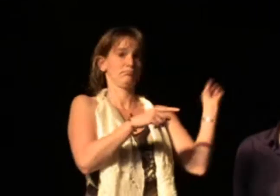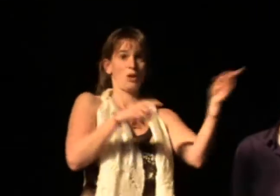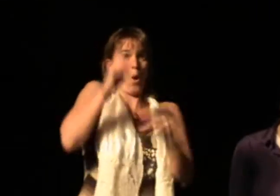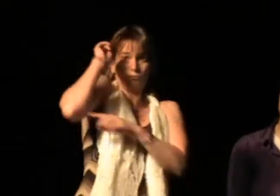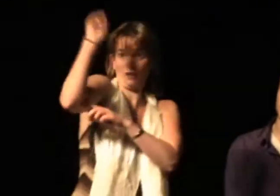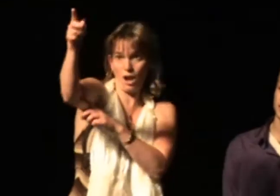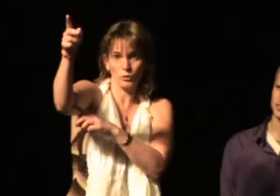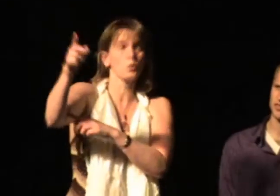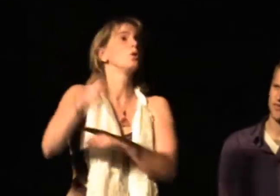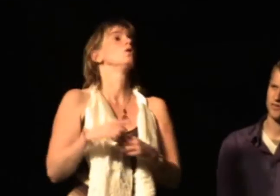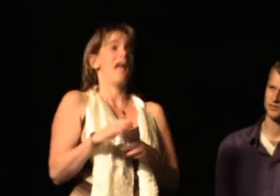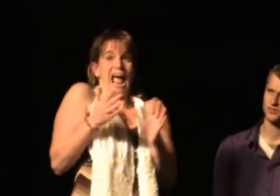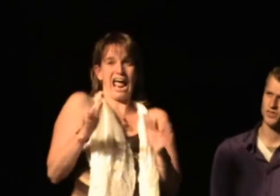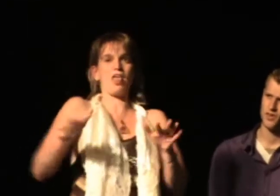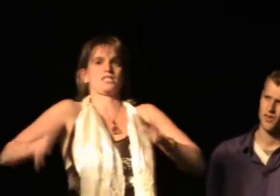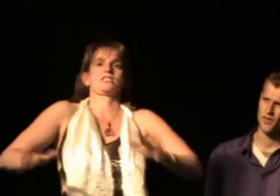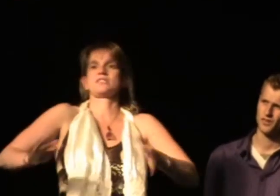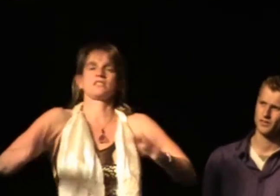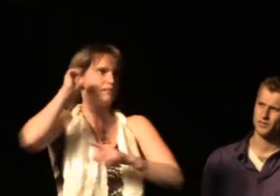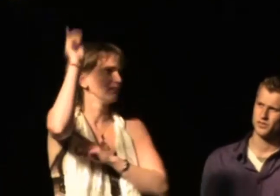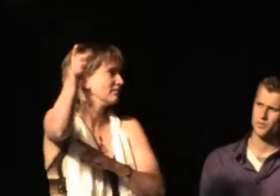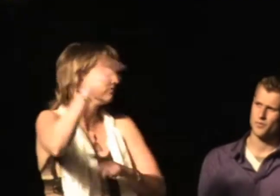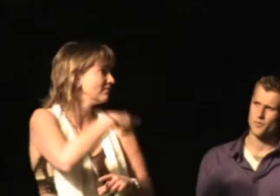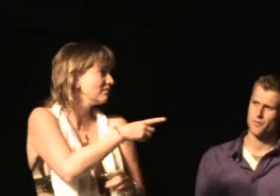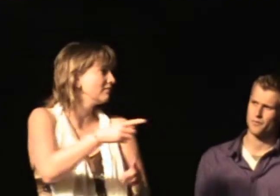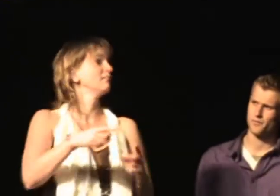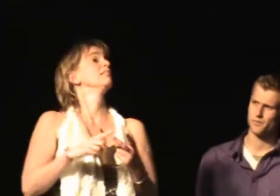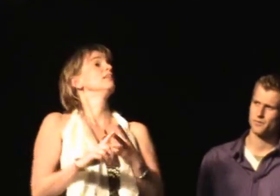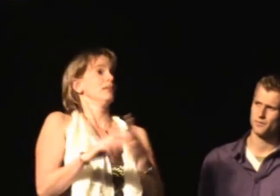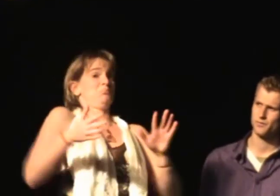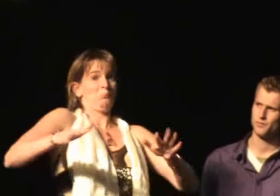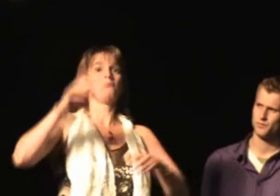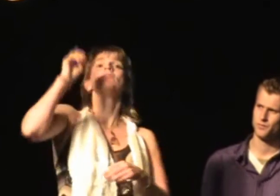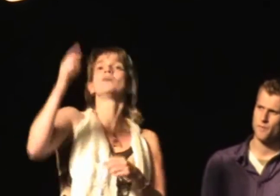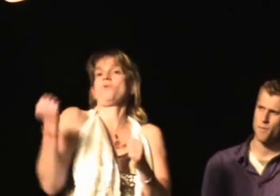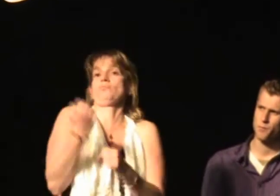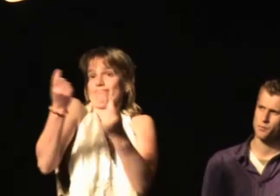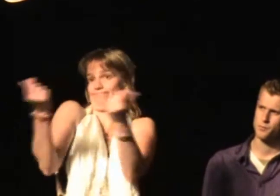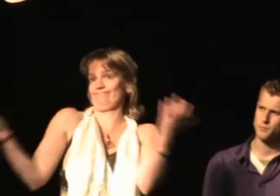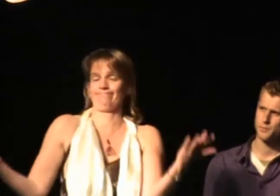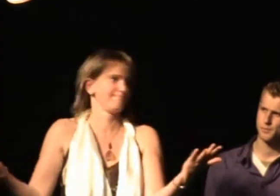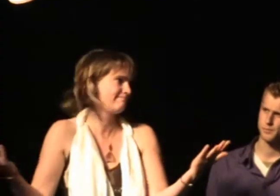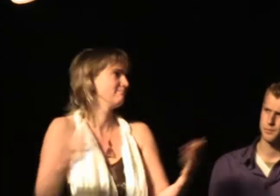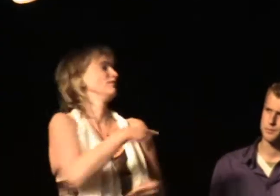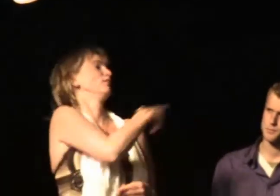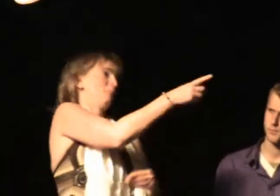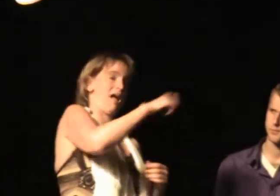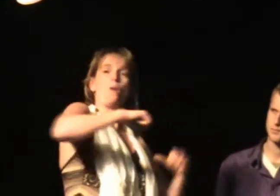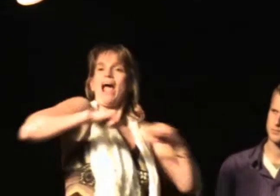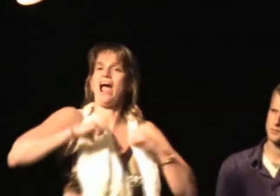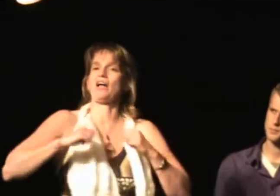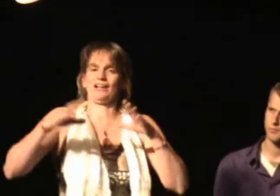de mammeteams. En het was helemaal niet zeker of jullie wel zouden kunnen gaan, en waarom niet,